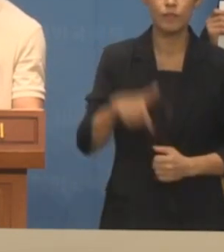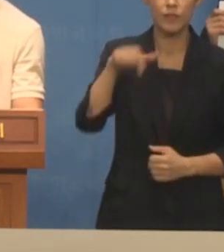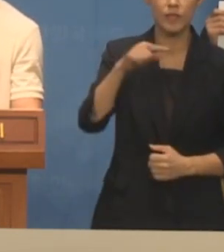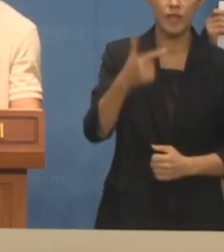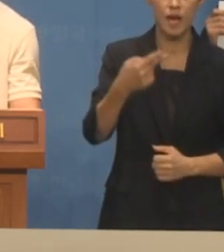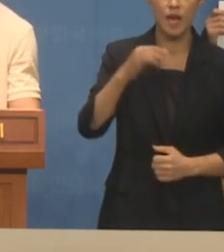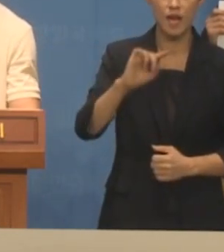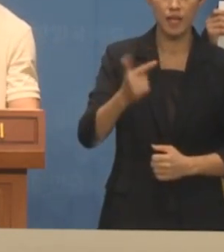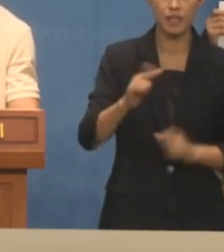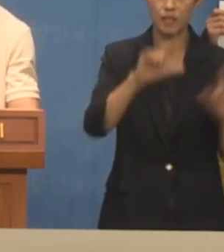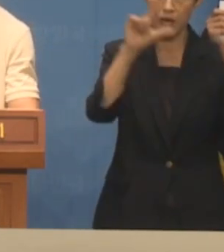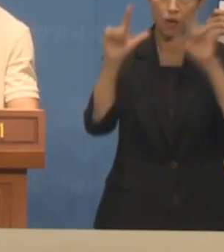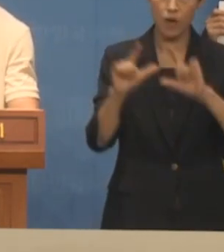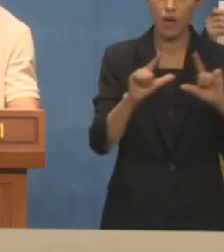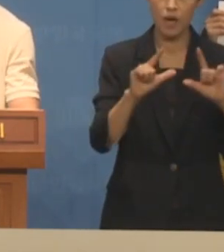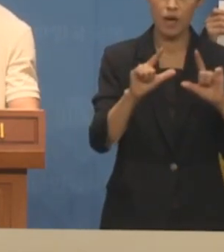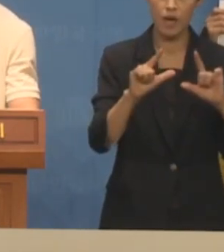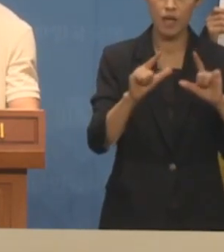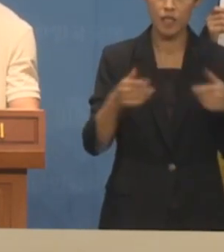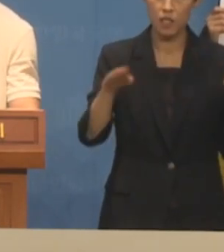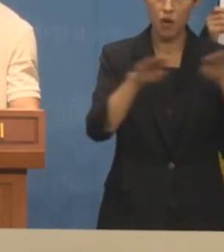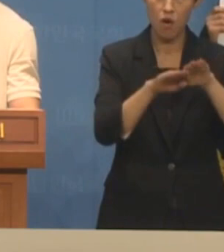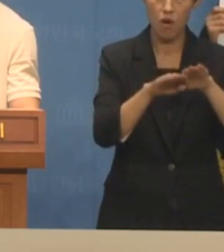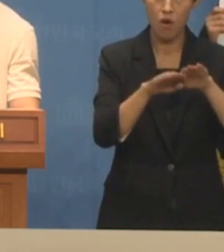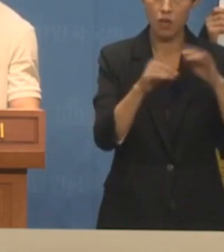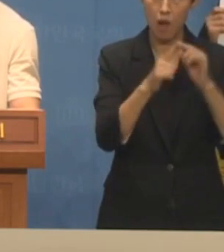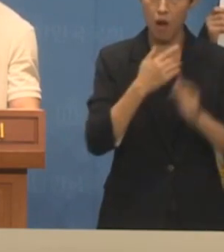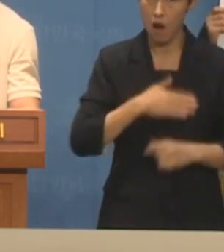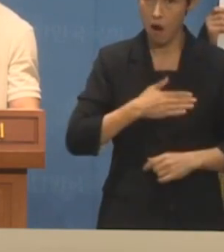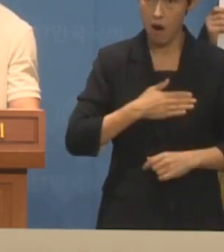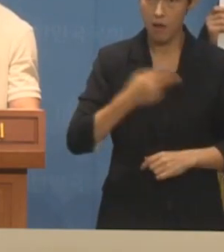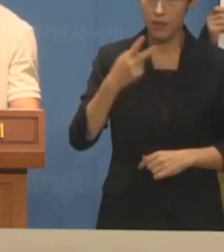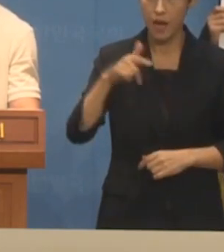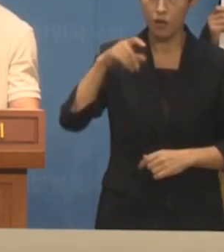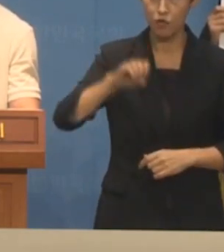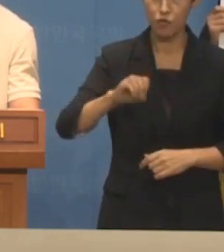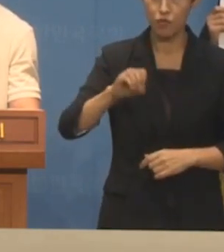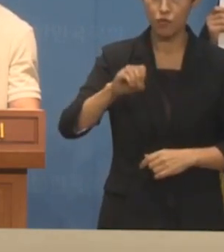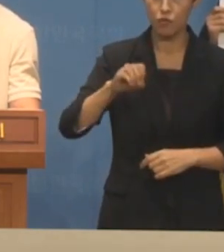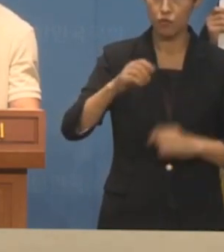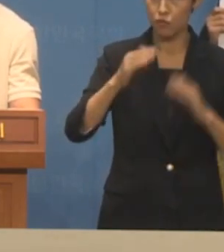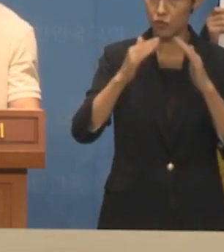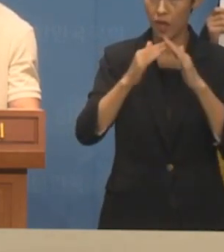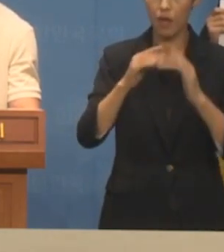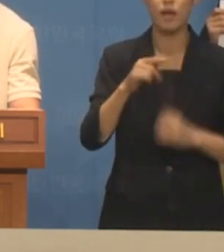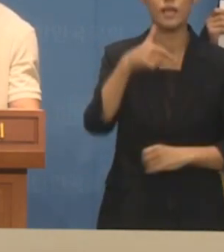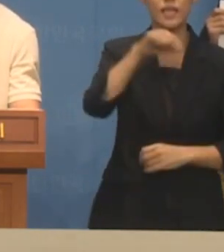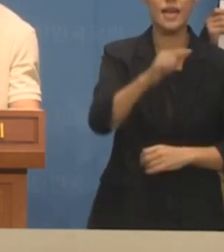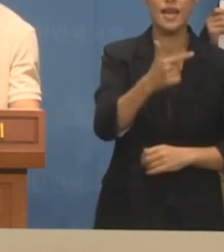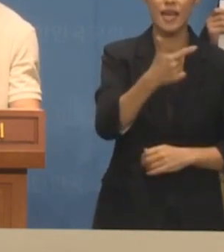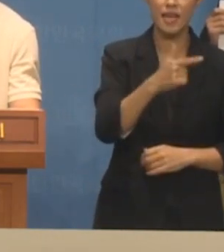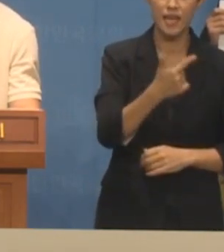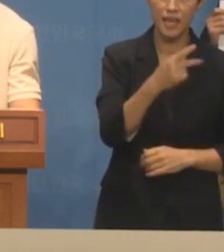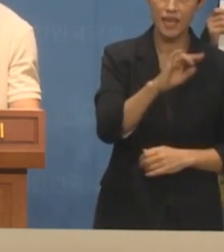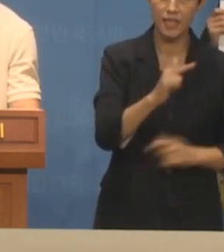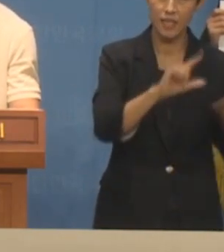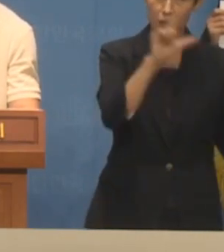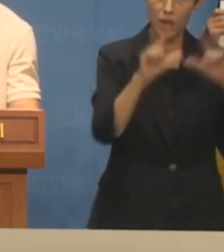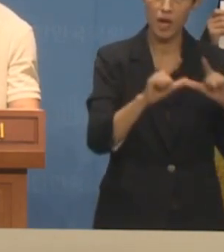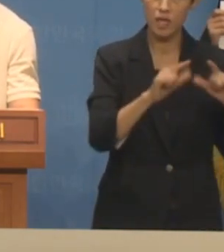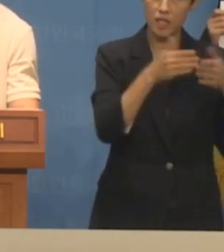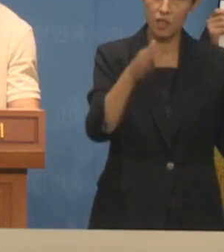그리고 다중주택이라는 단어를 들어보셨는지는 모르겠는데 근린생활시설은 다들 들어보셨을 겁니다. 그러나 다중주택에